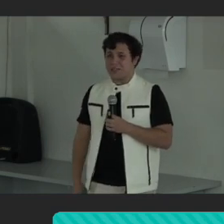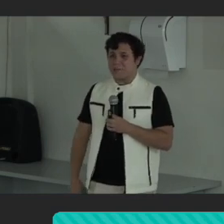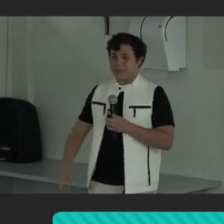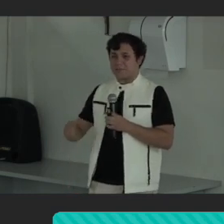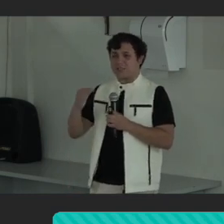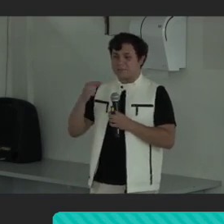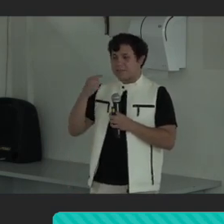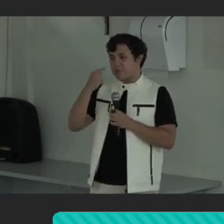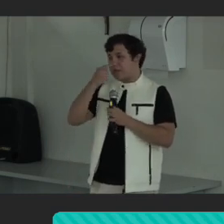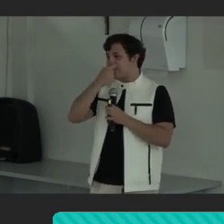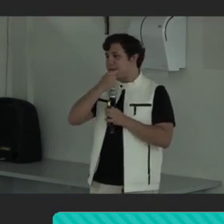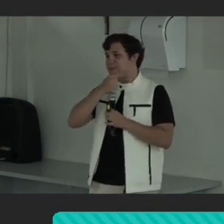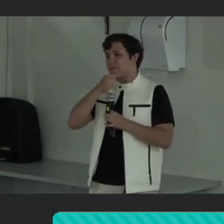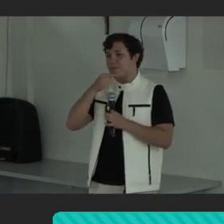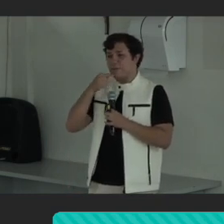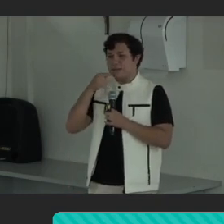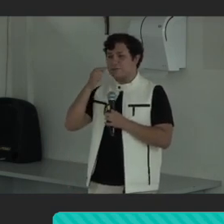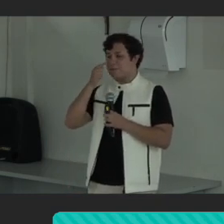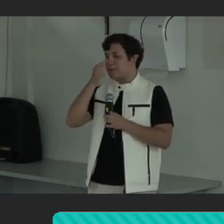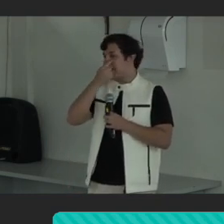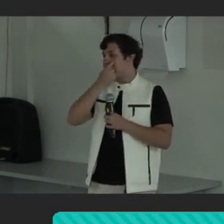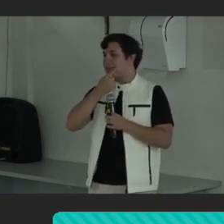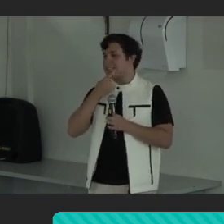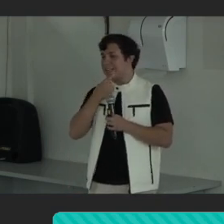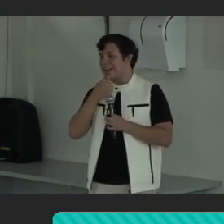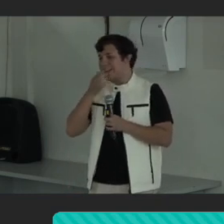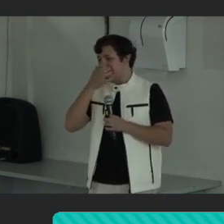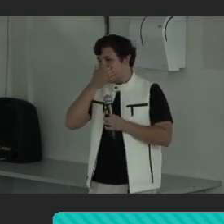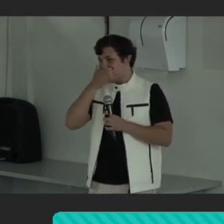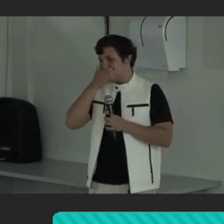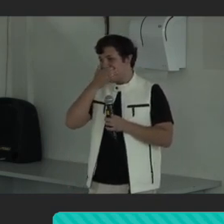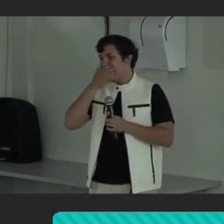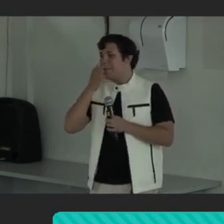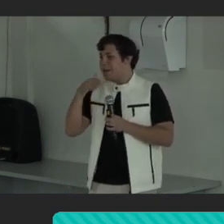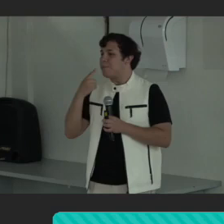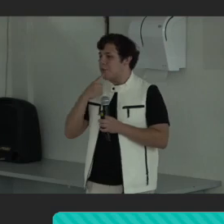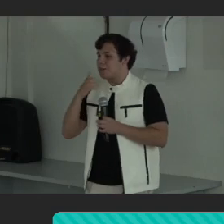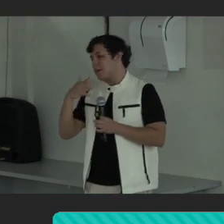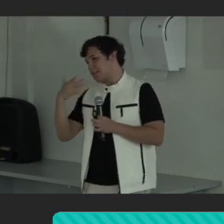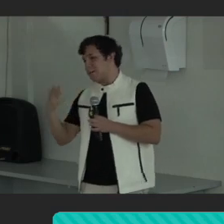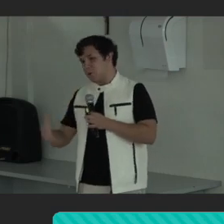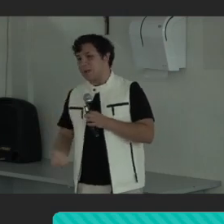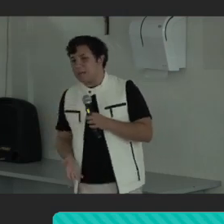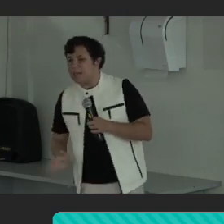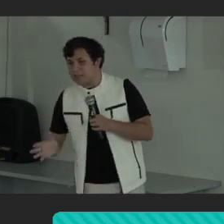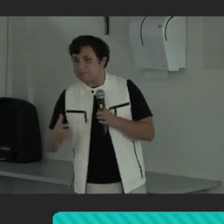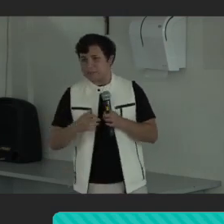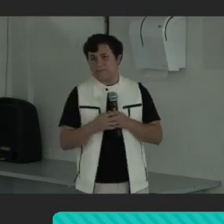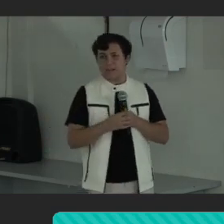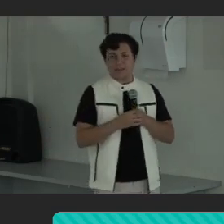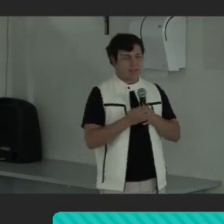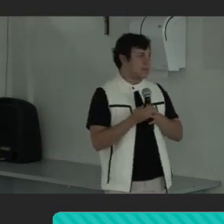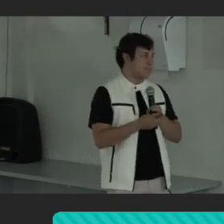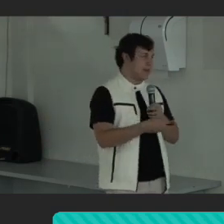intérpretes muchas veces utilizaban un cubrebocas con pantalla plástica aquí para poder verse la boca y especificar ciertas